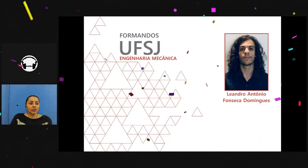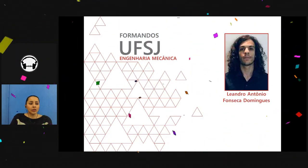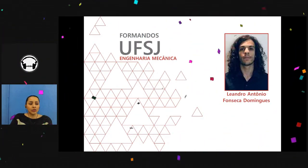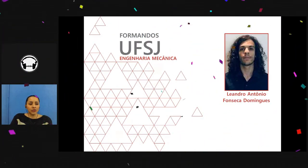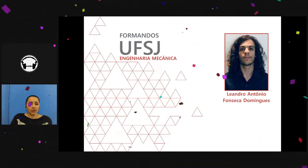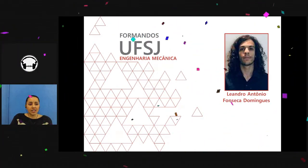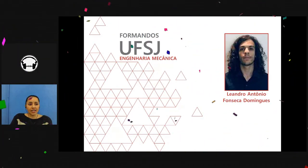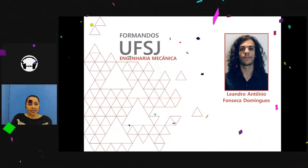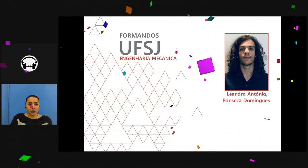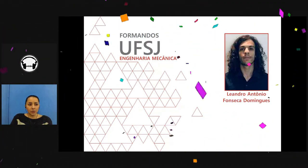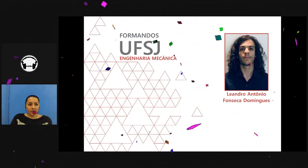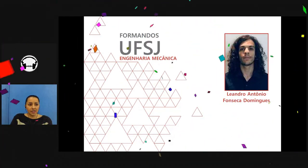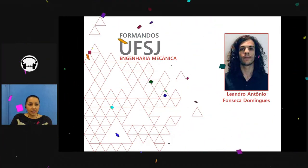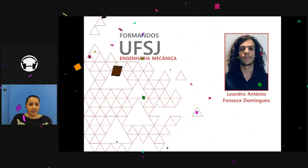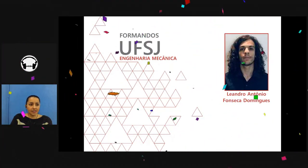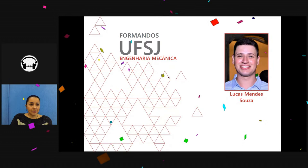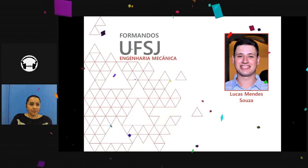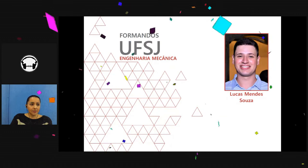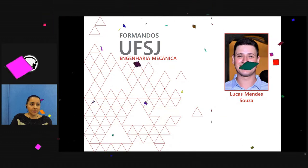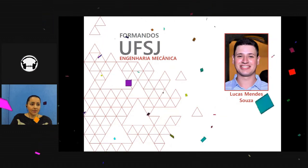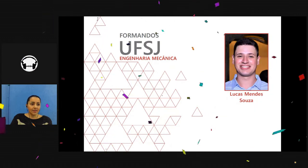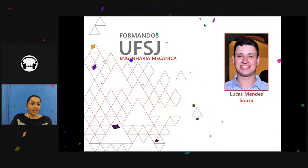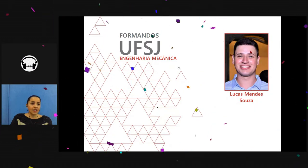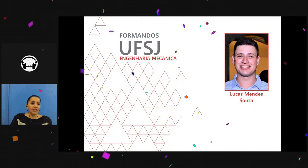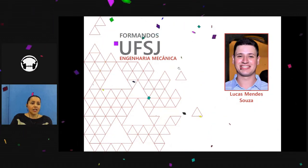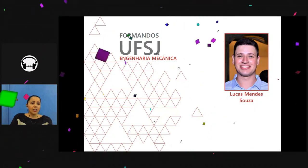Leandro Antônio Fonseca Domingues,